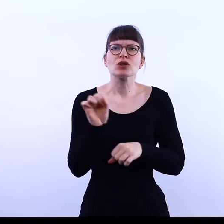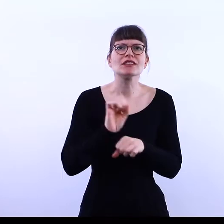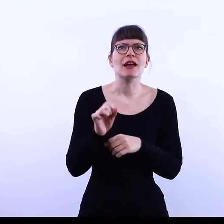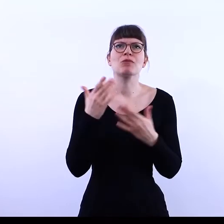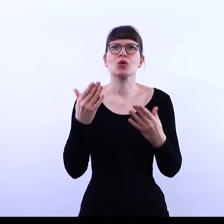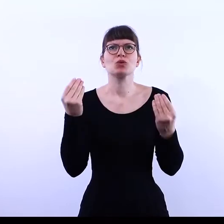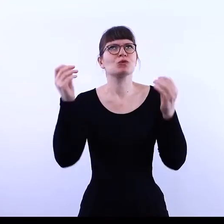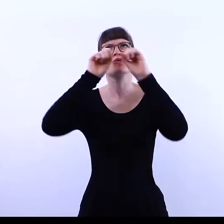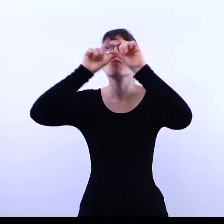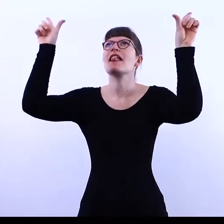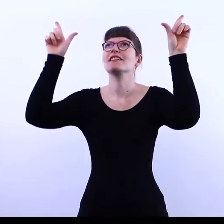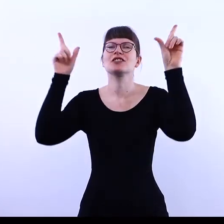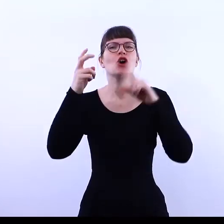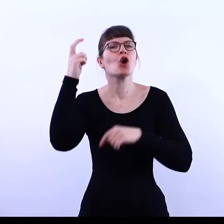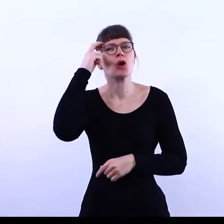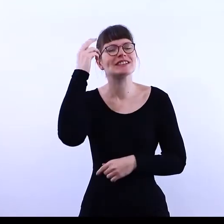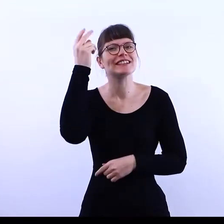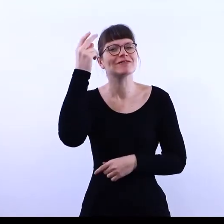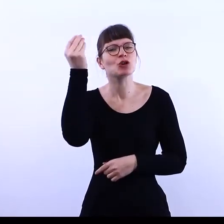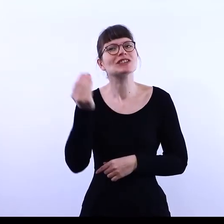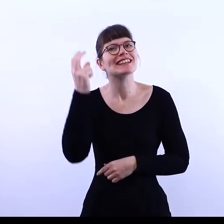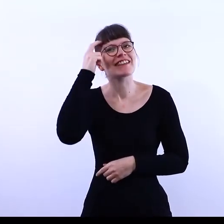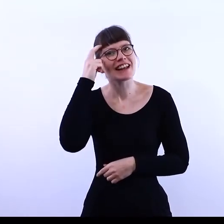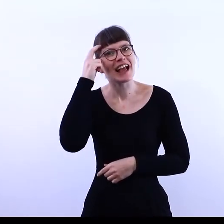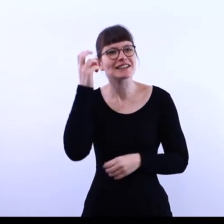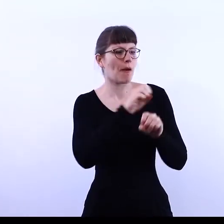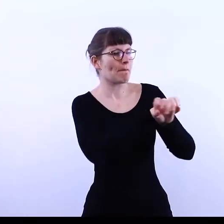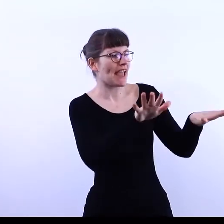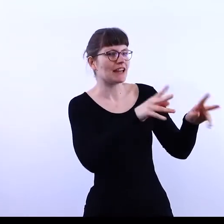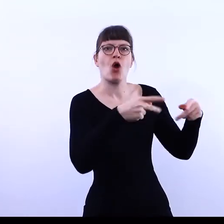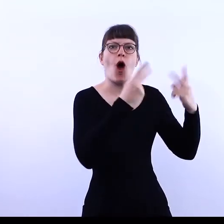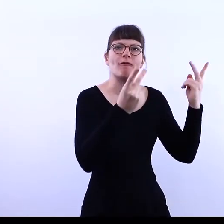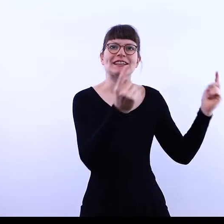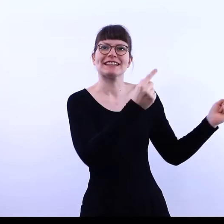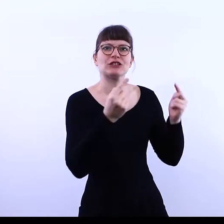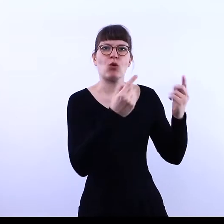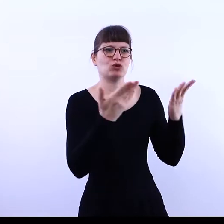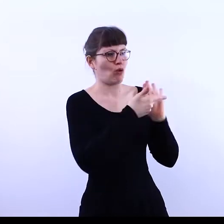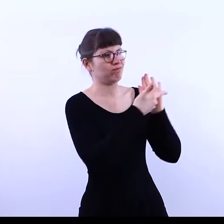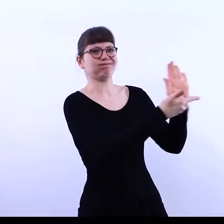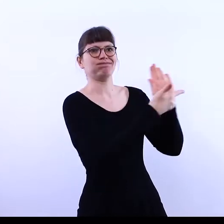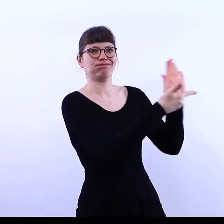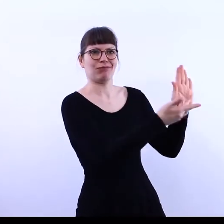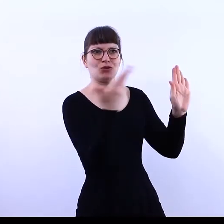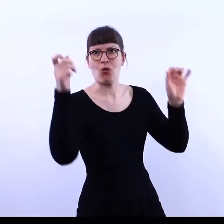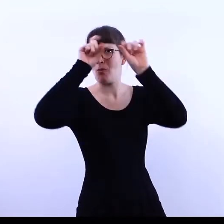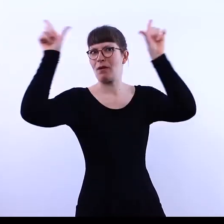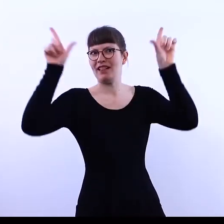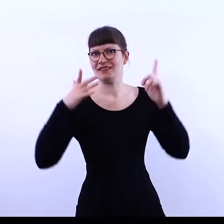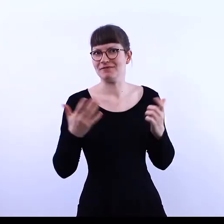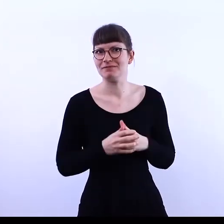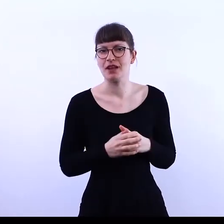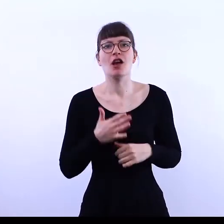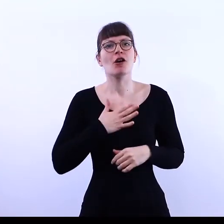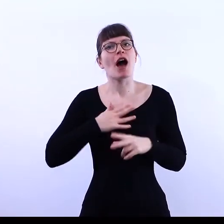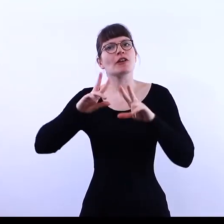Sinnbild dafür, wie künstliche Intelligenz momentan medial und im öffentlichen Diskurs repräsentiert wird. In meinem Forschungslabor